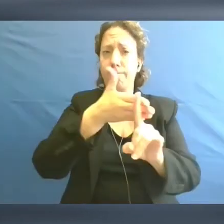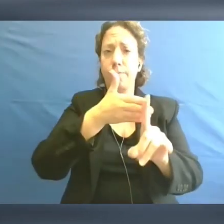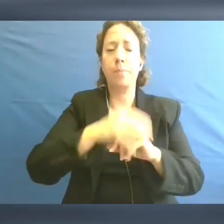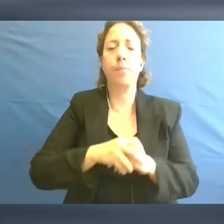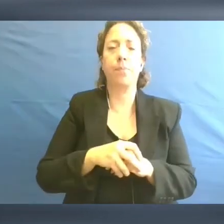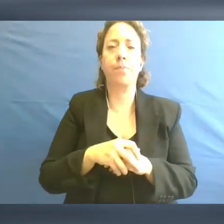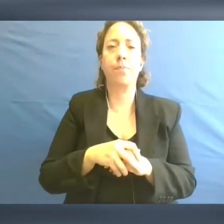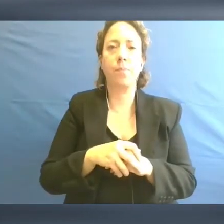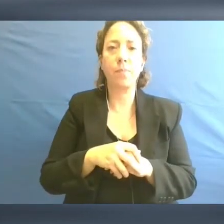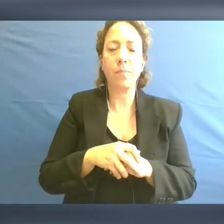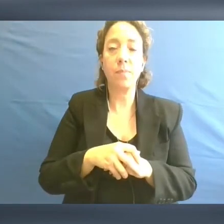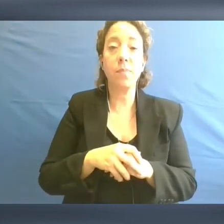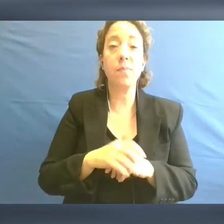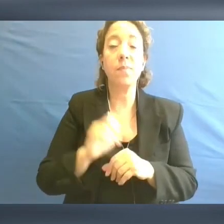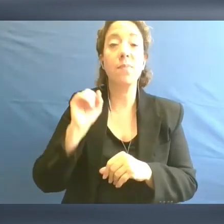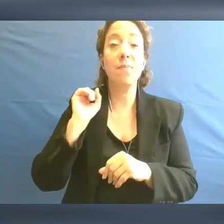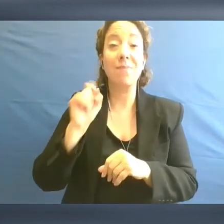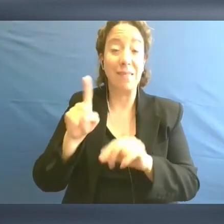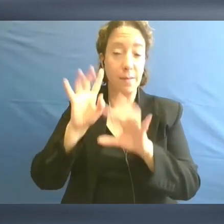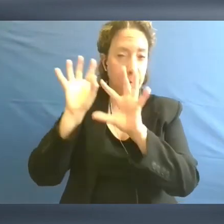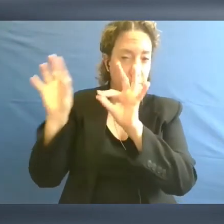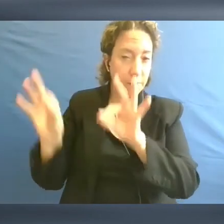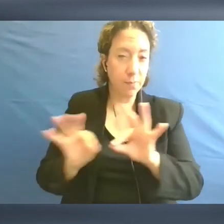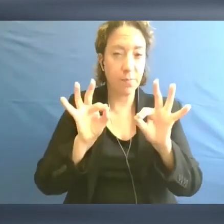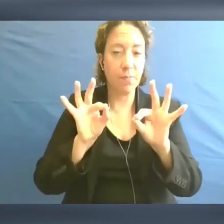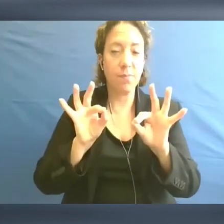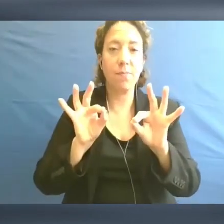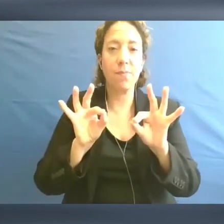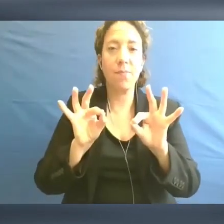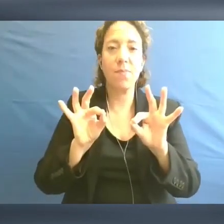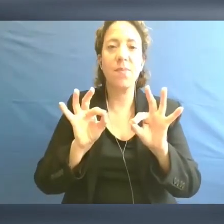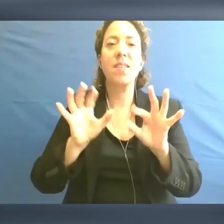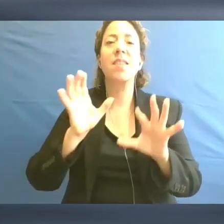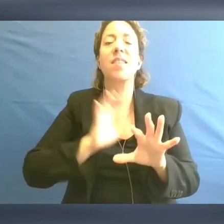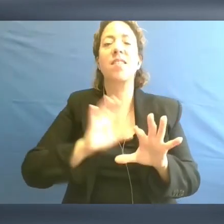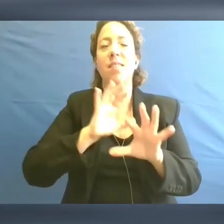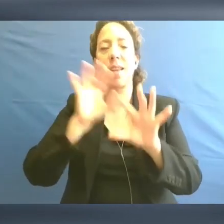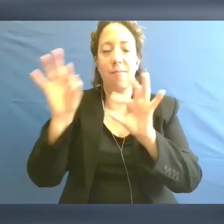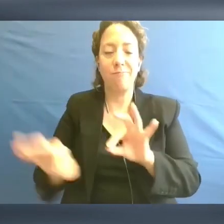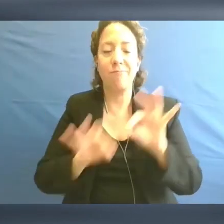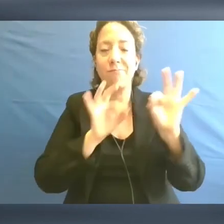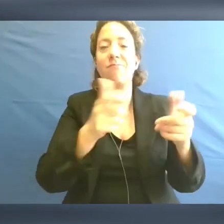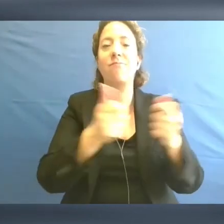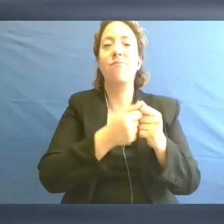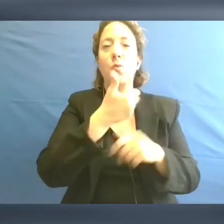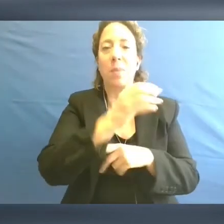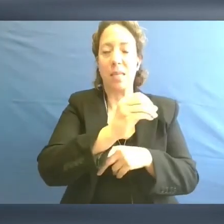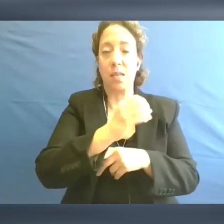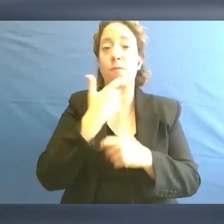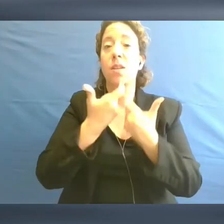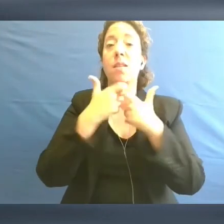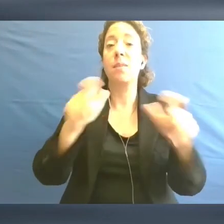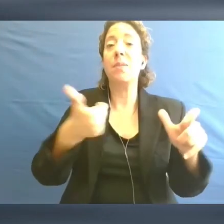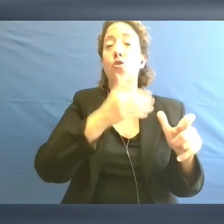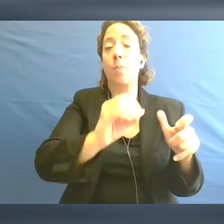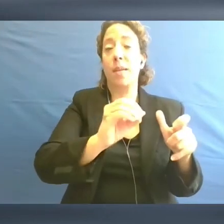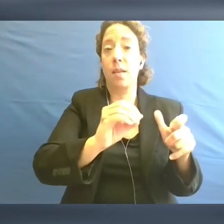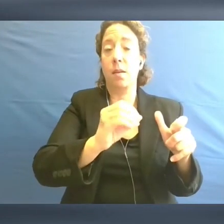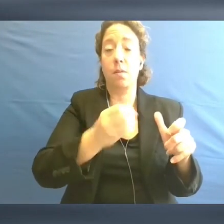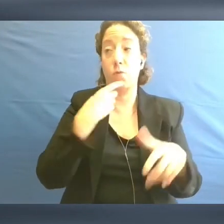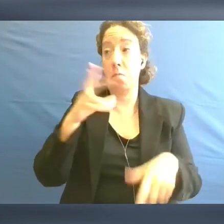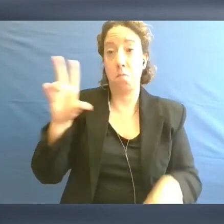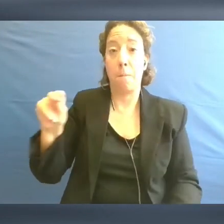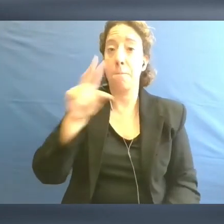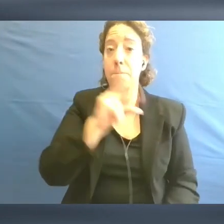on reprend cette notion et qu'on essaye de la transcrire dans les moyens numériques, eh bien l'accessibilité du numérique, c'est la même chose, mais